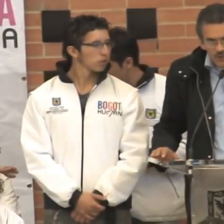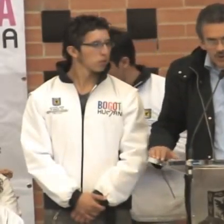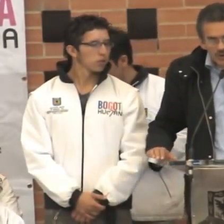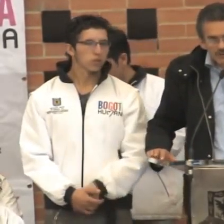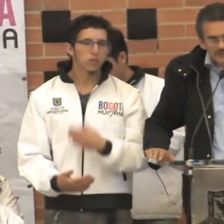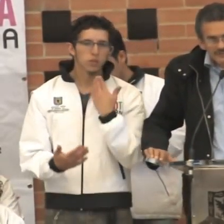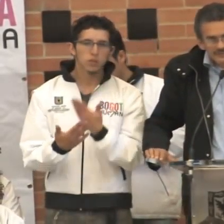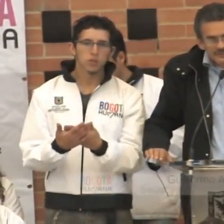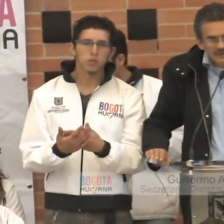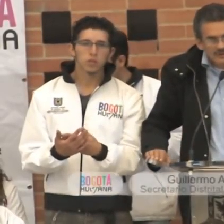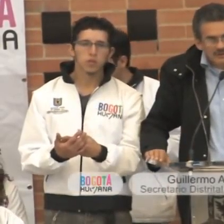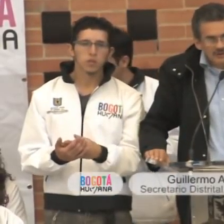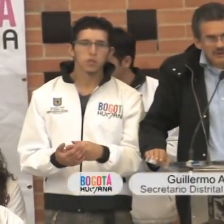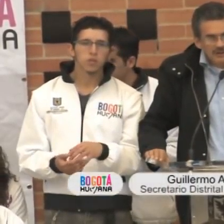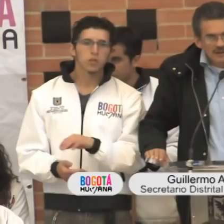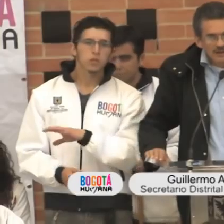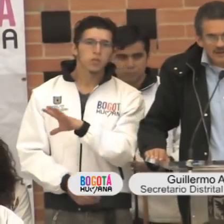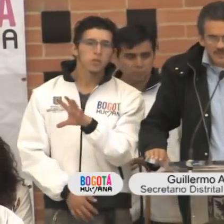Saludo